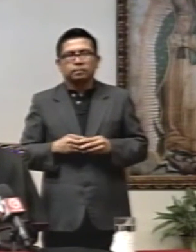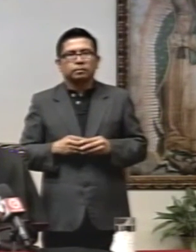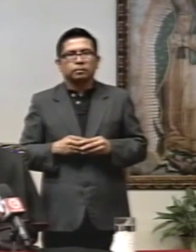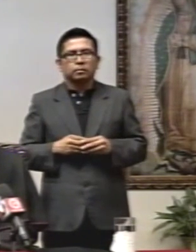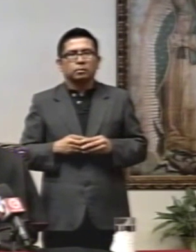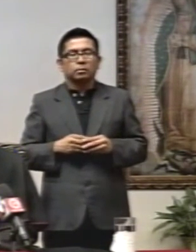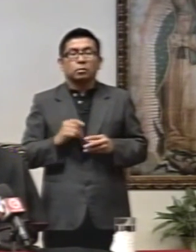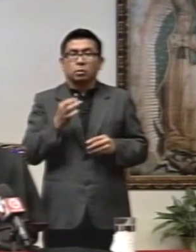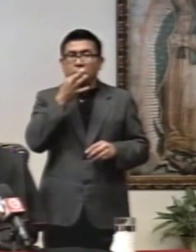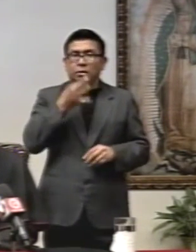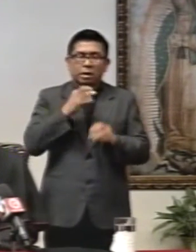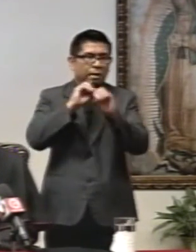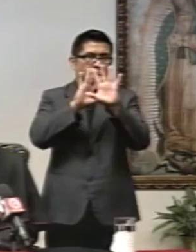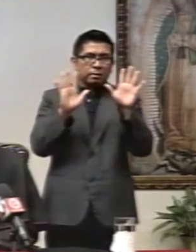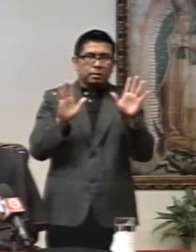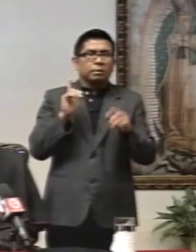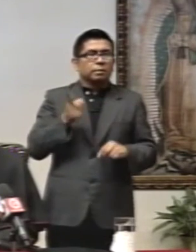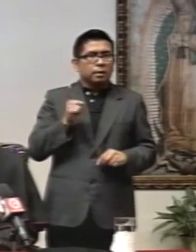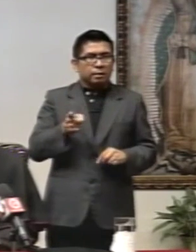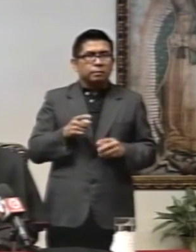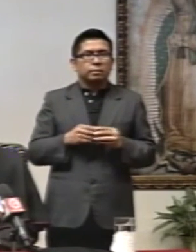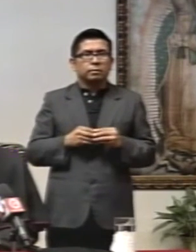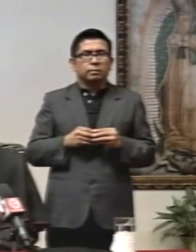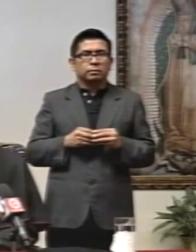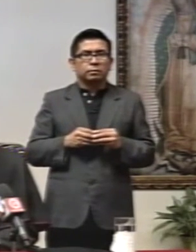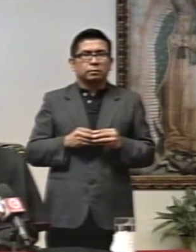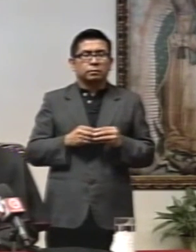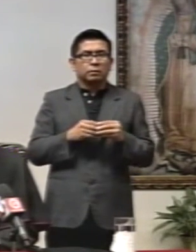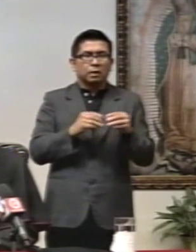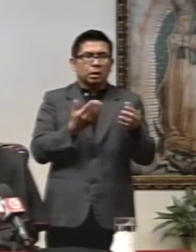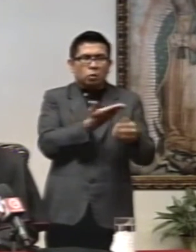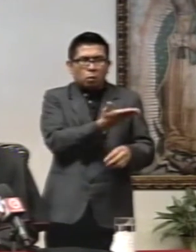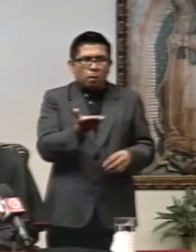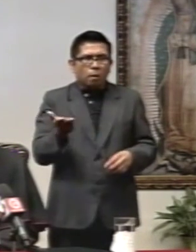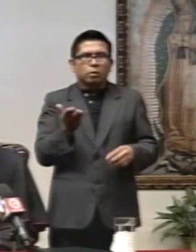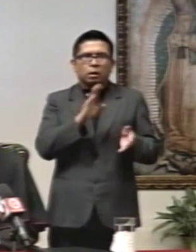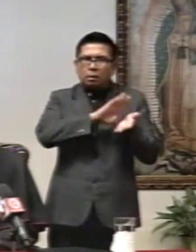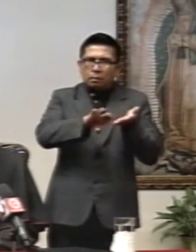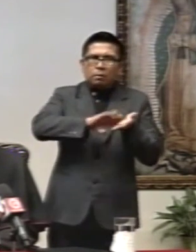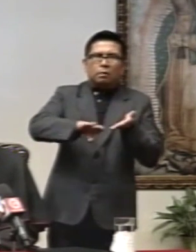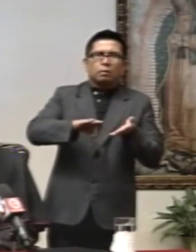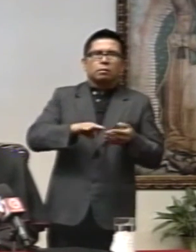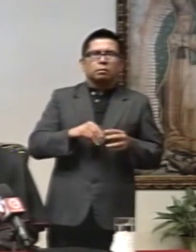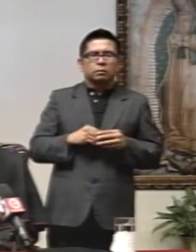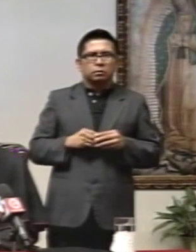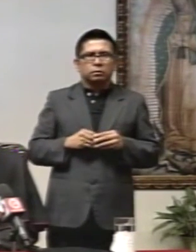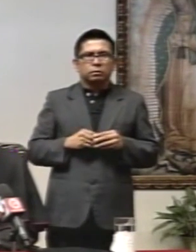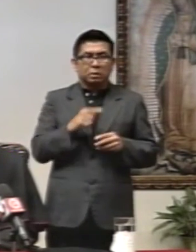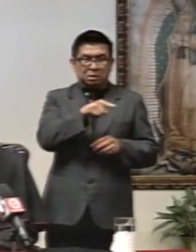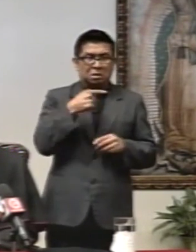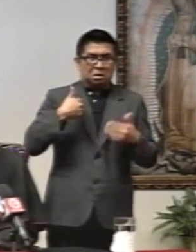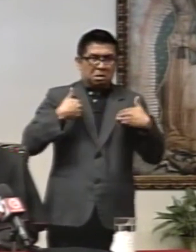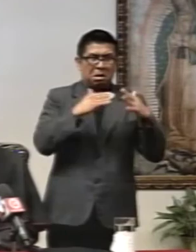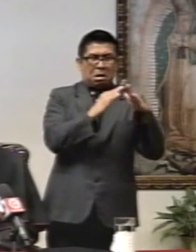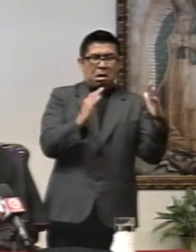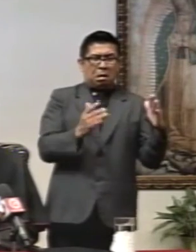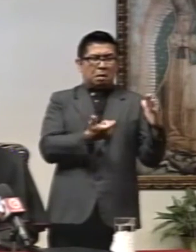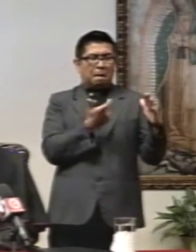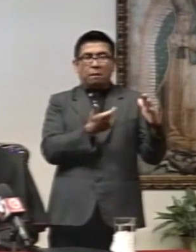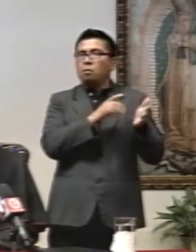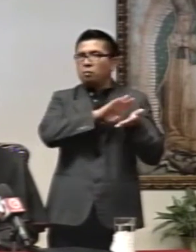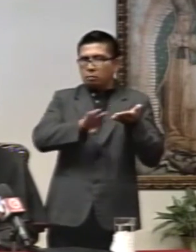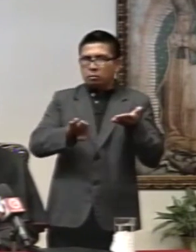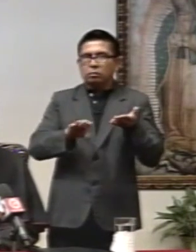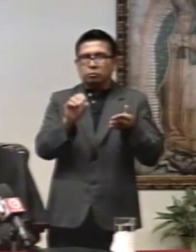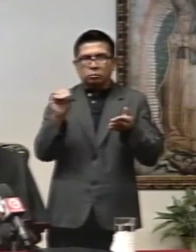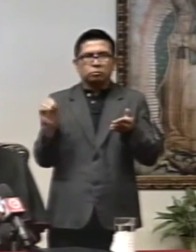porque sencillamente el patrimonio tiene que pagar, tiene que pagar. Y es un ejemplo,